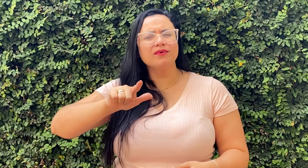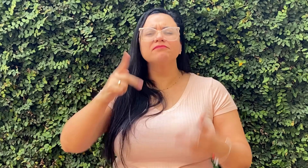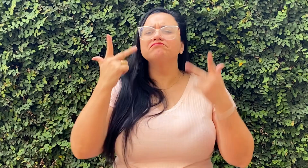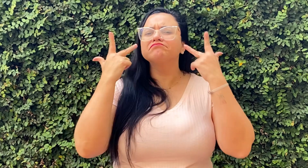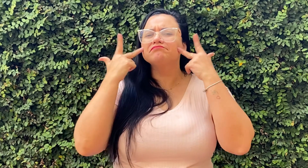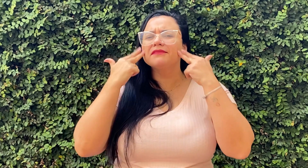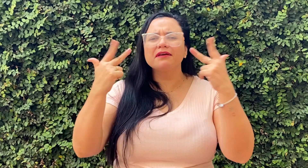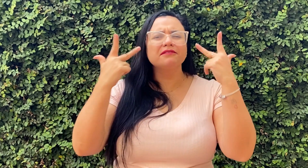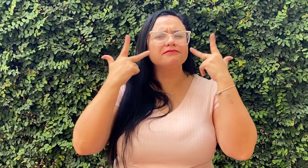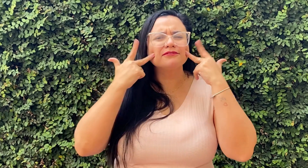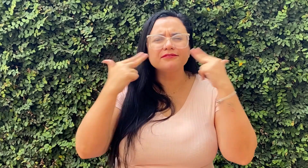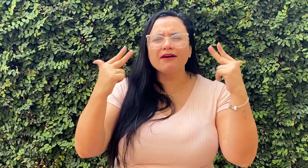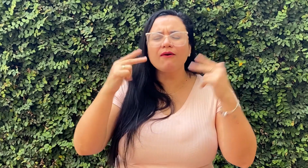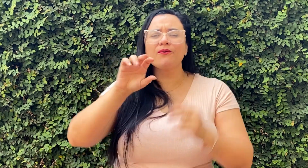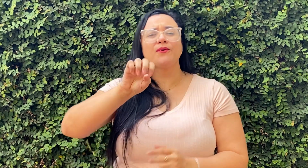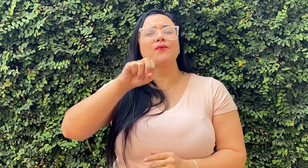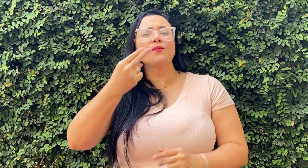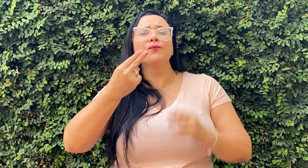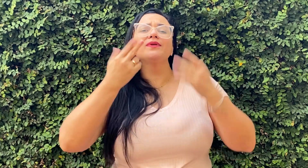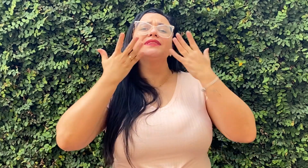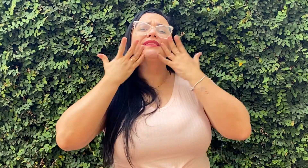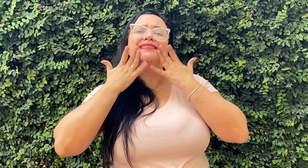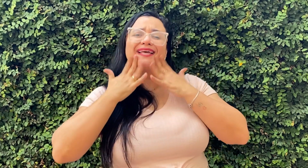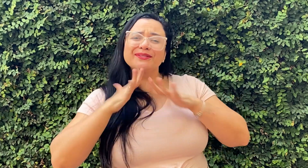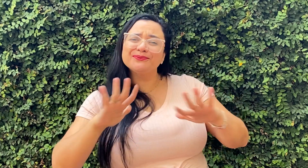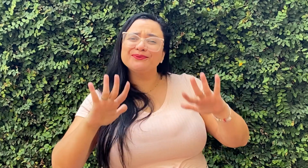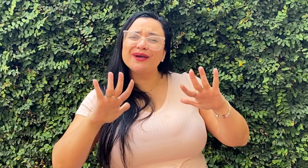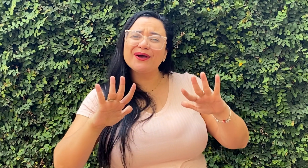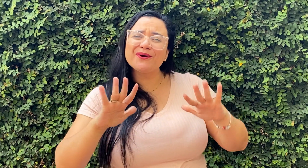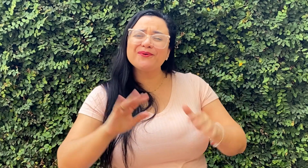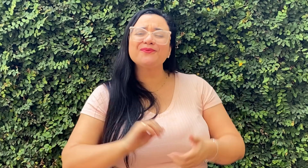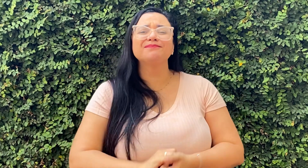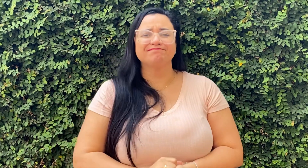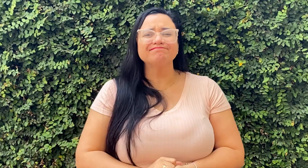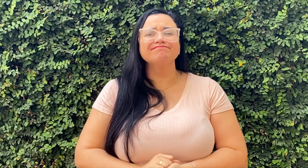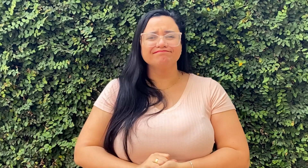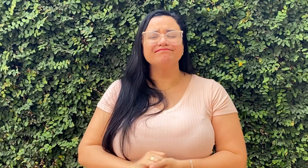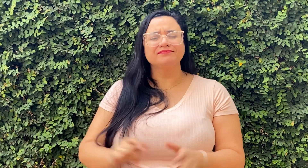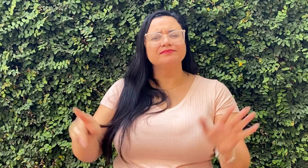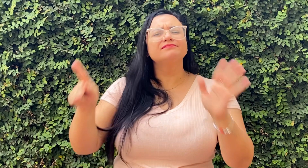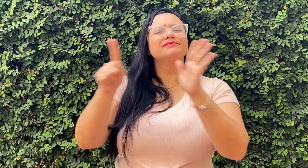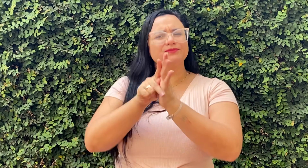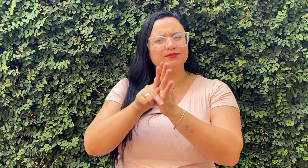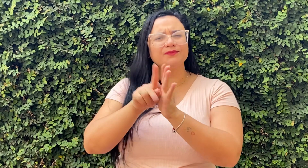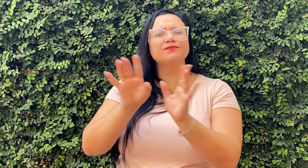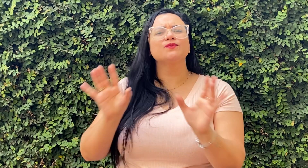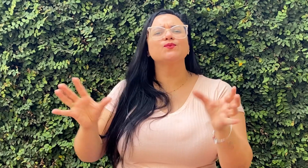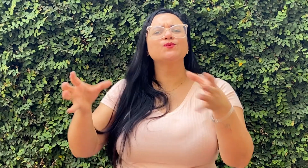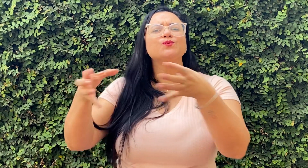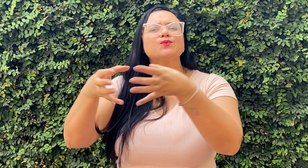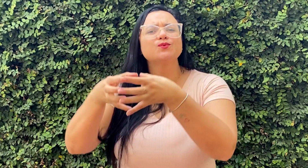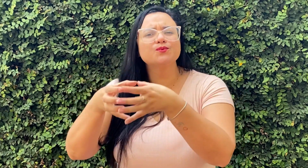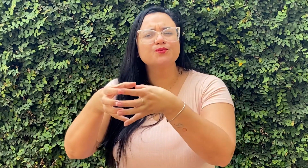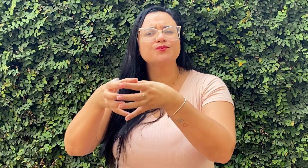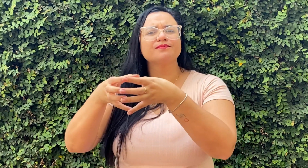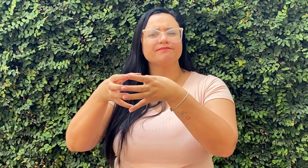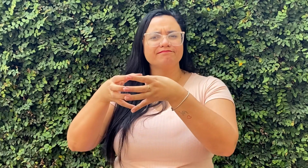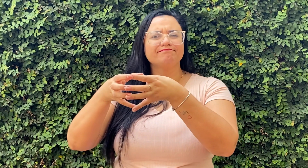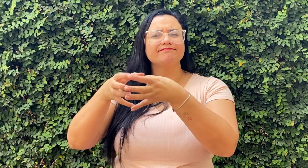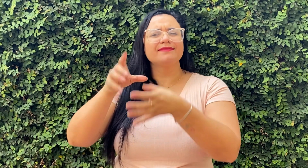É uma língua natural, que pode ser sinalizada dessas duas formas na Libras. Própria